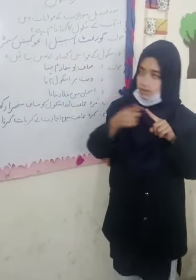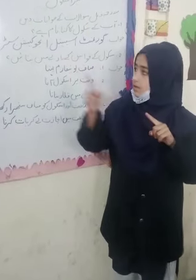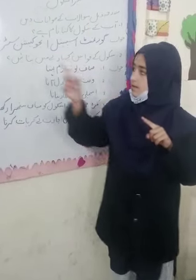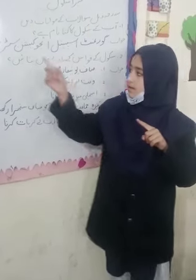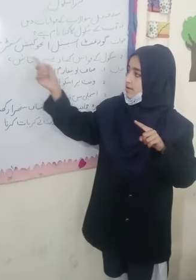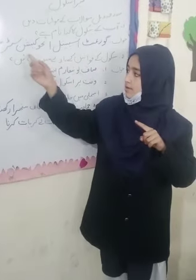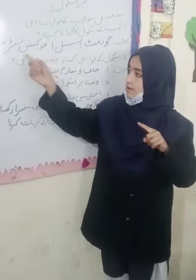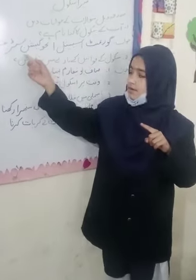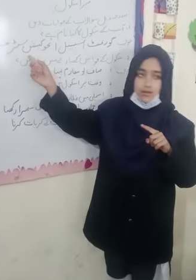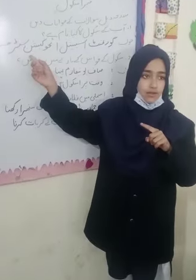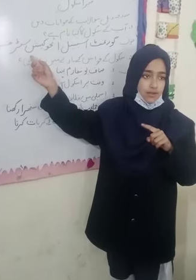एजुकेशन